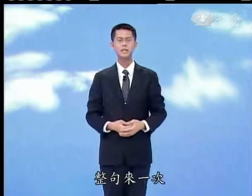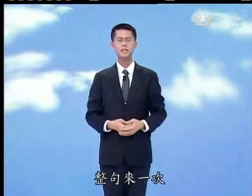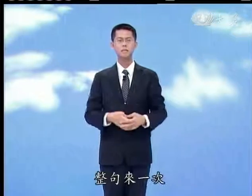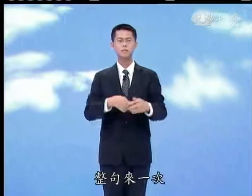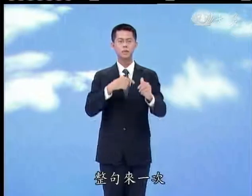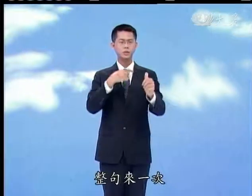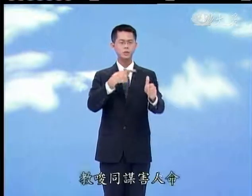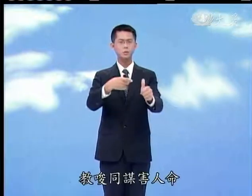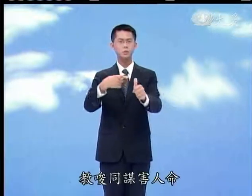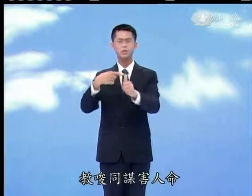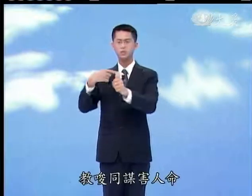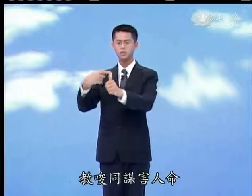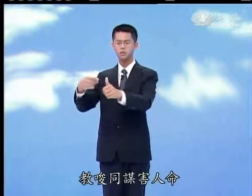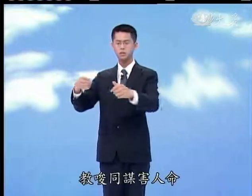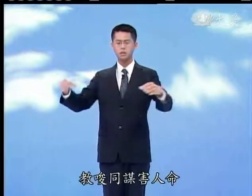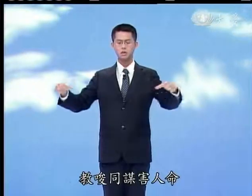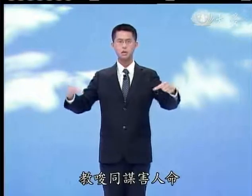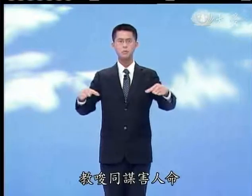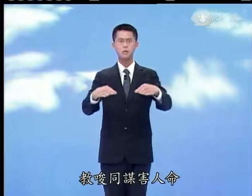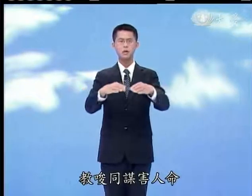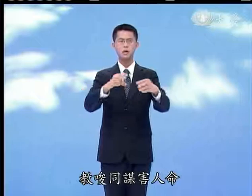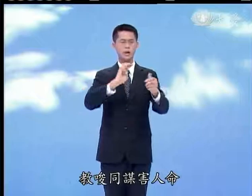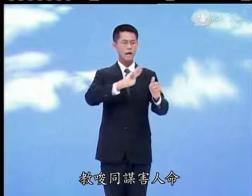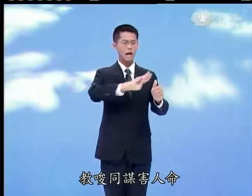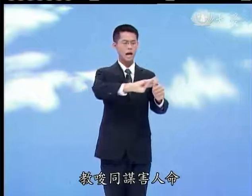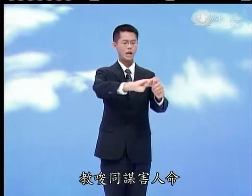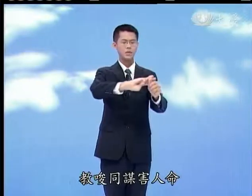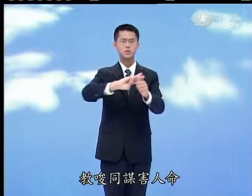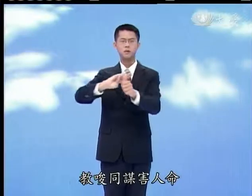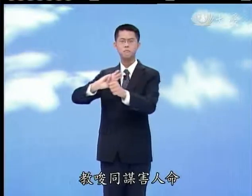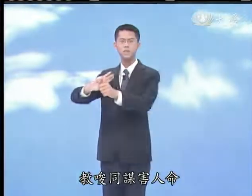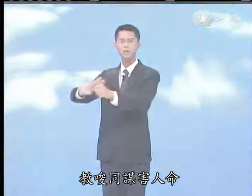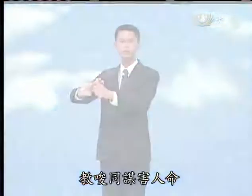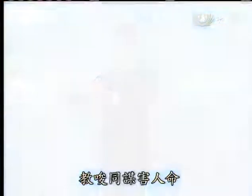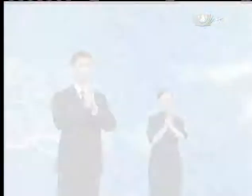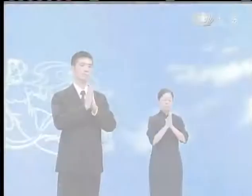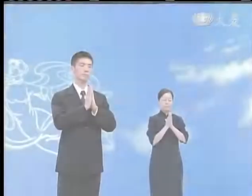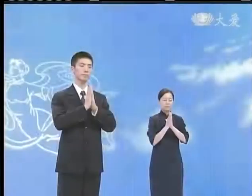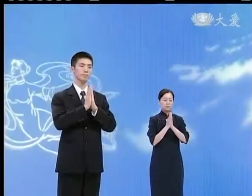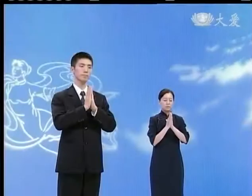次。教唆同谋害人命，